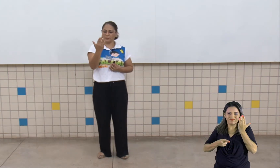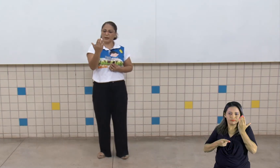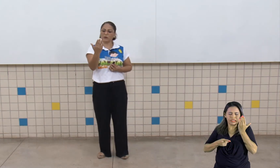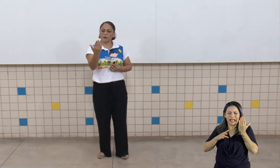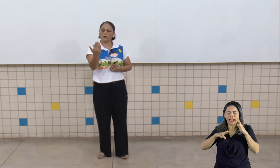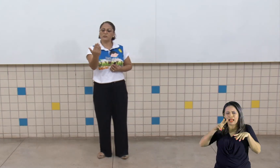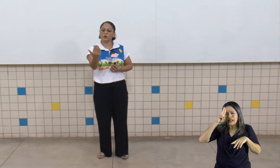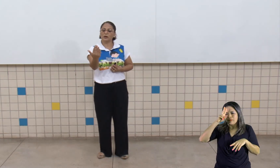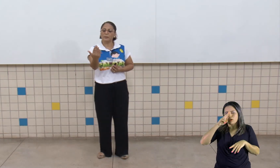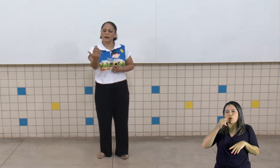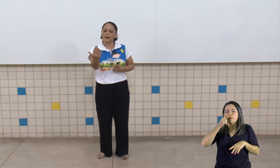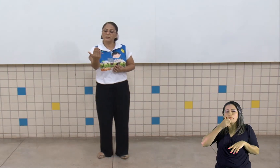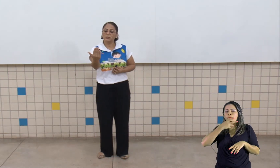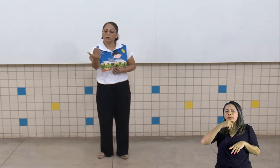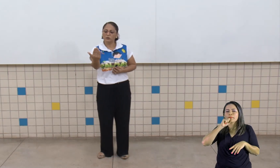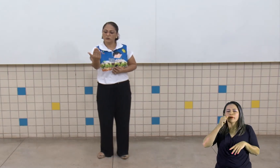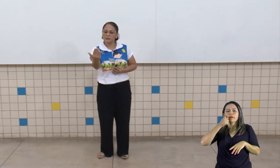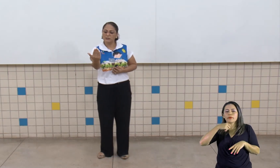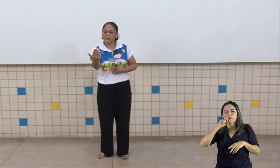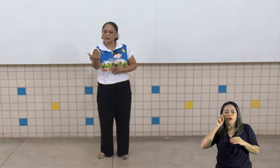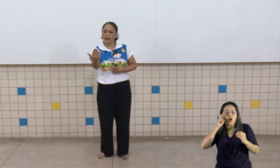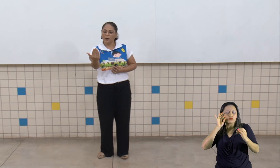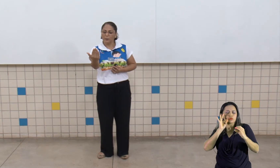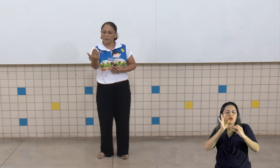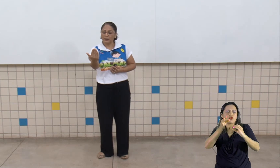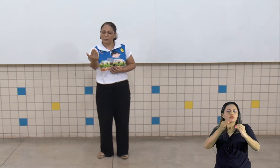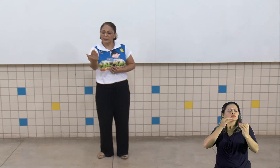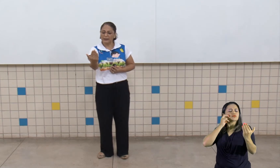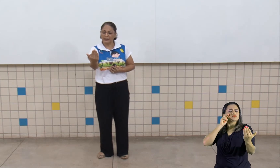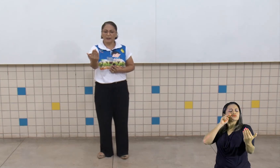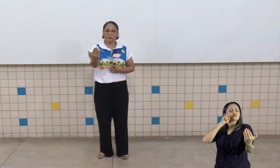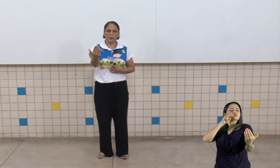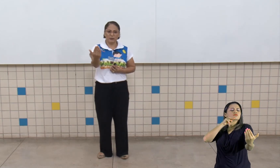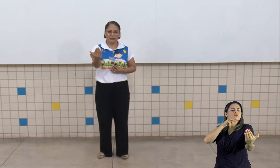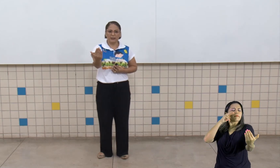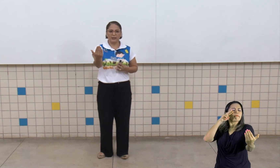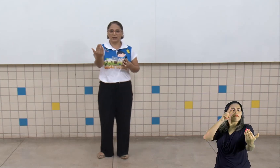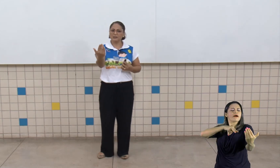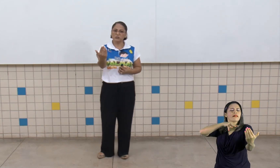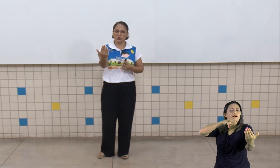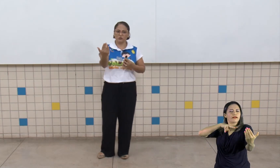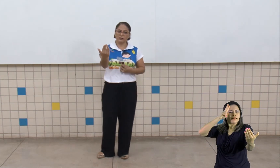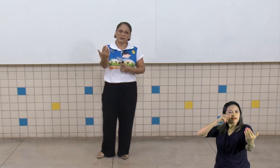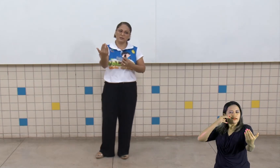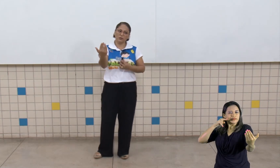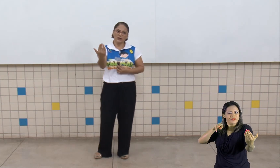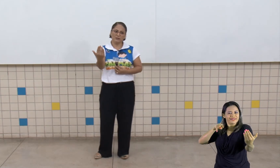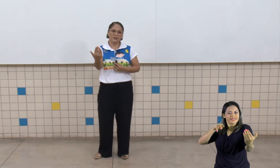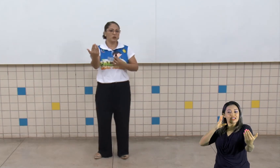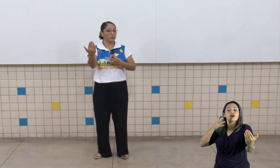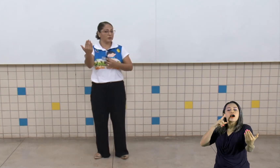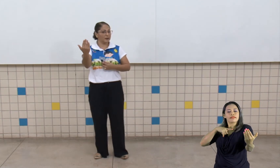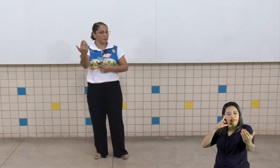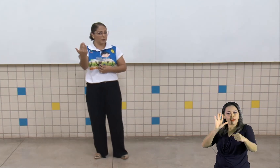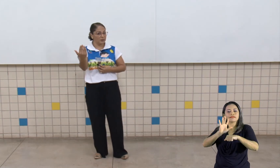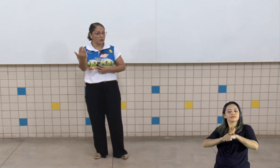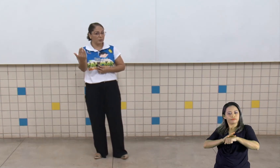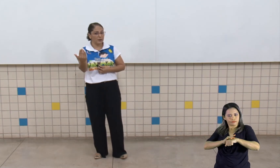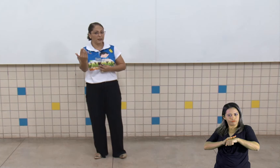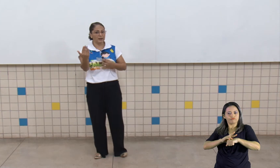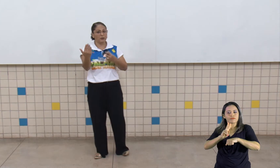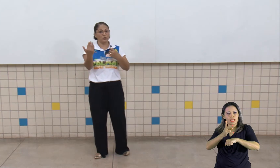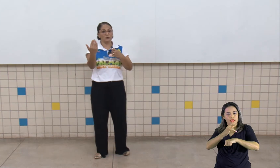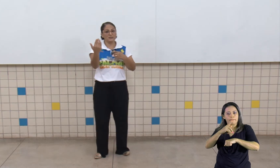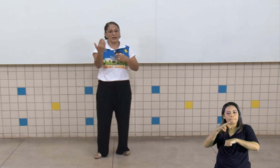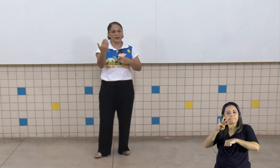a mãe pega alguma coisa e olha mais de longe assim, para poder ler? Porque ele sofre dessa doença, ele sofre da